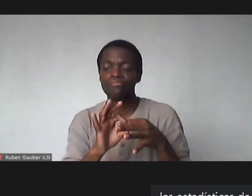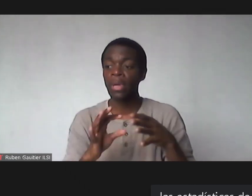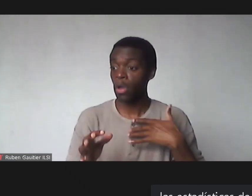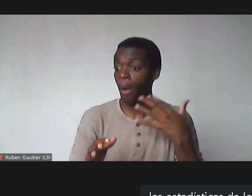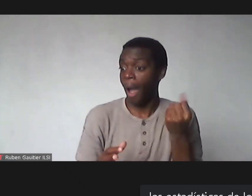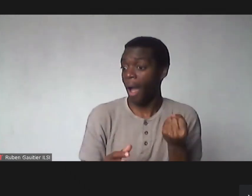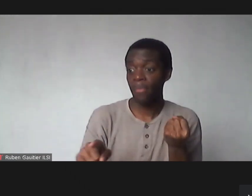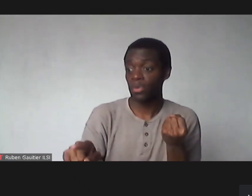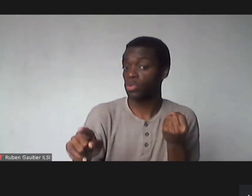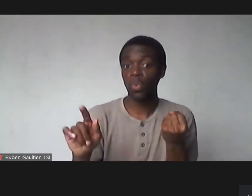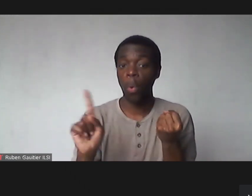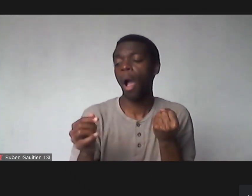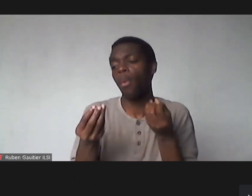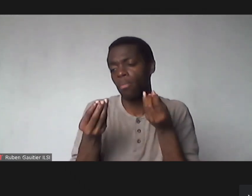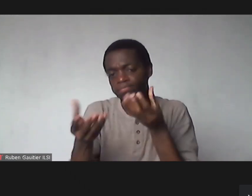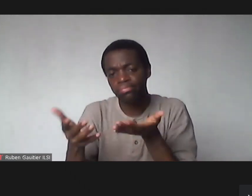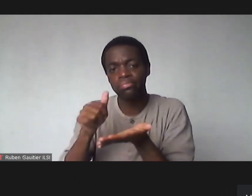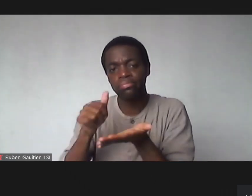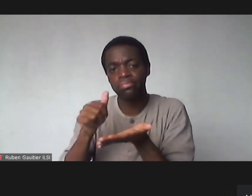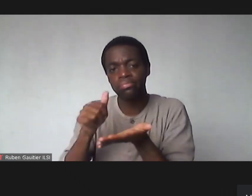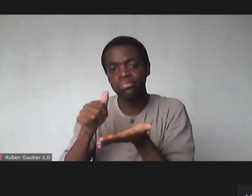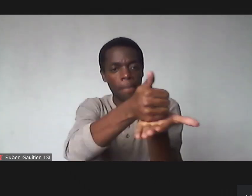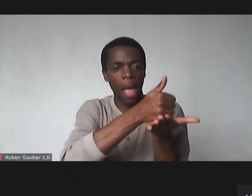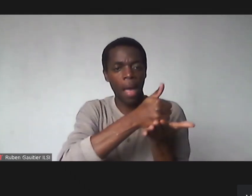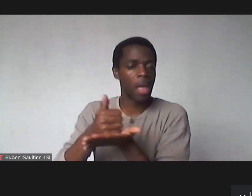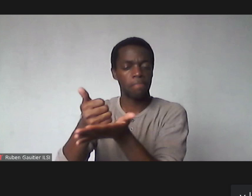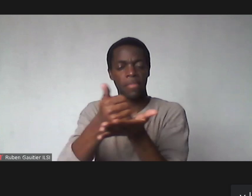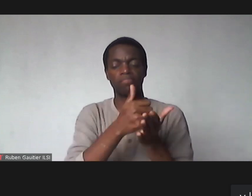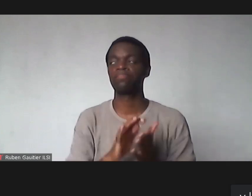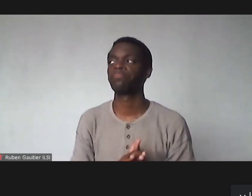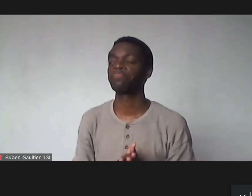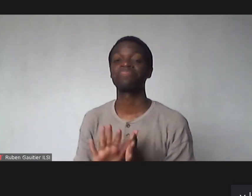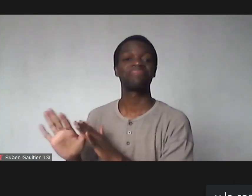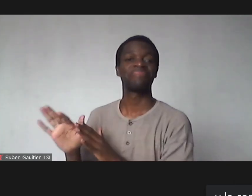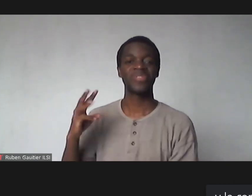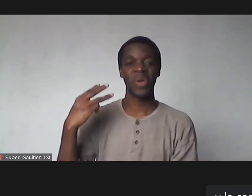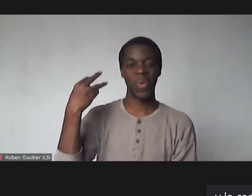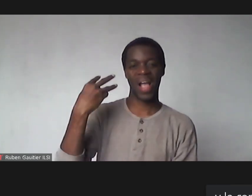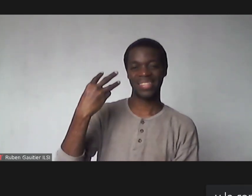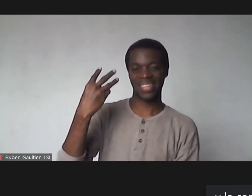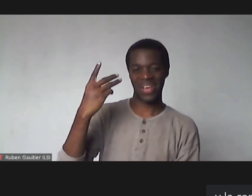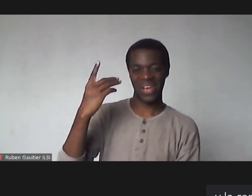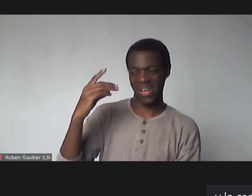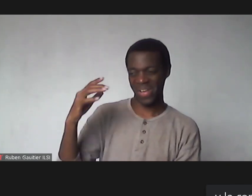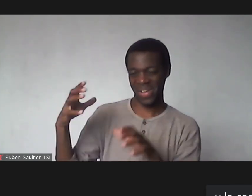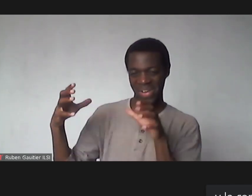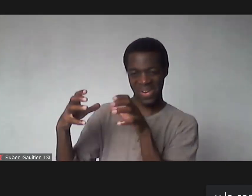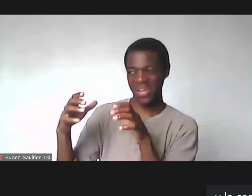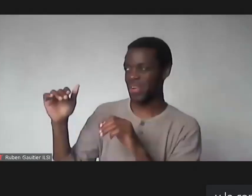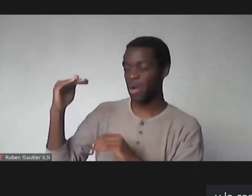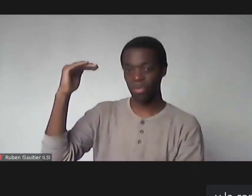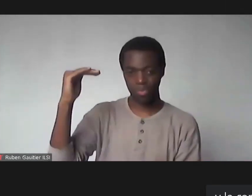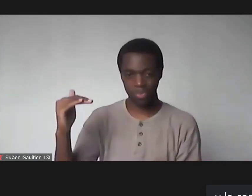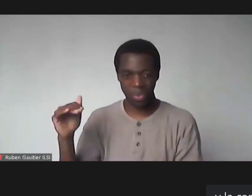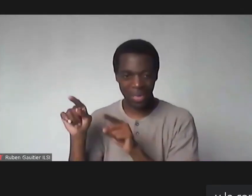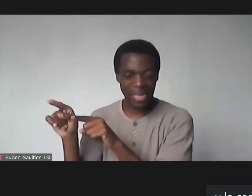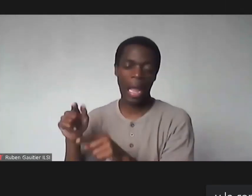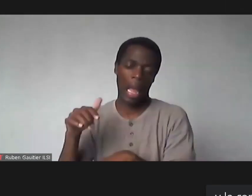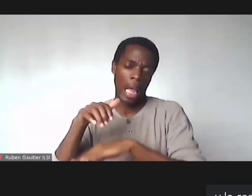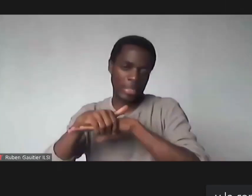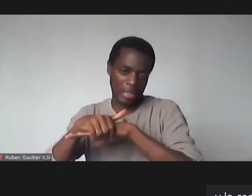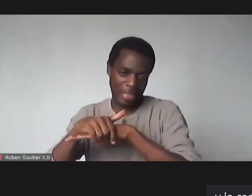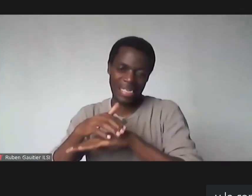Bien, estos son los conjuntos cortos del Washington Group, pero hay otros slides, el próximo que está en español, creo que sea mejor. Yo puse en